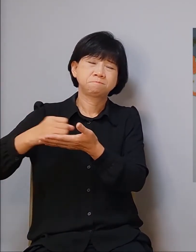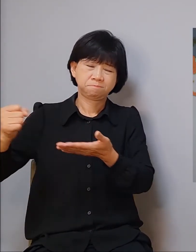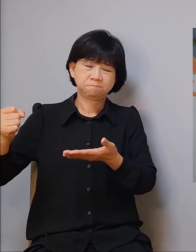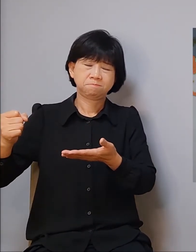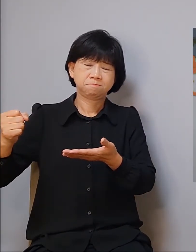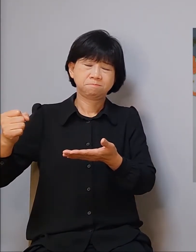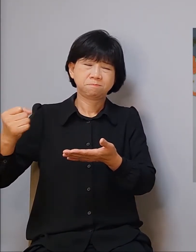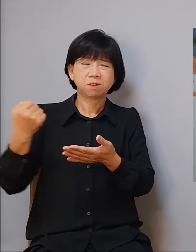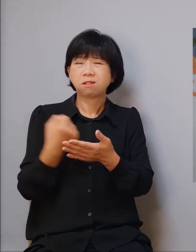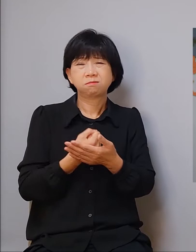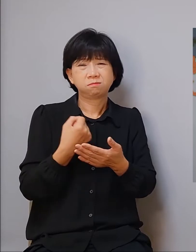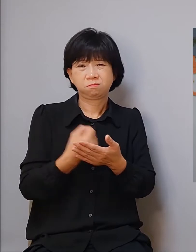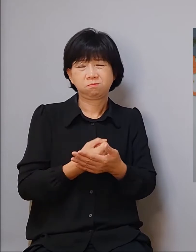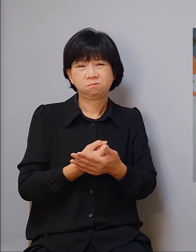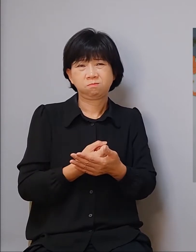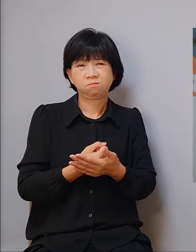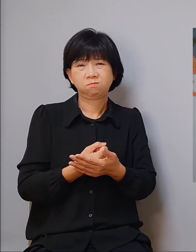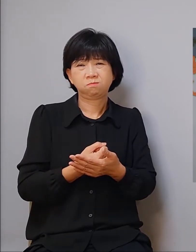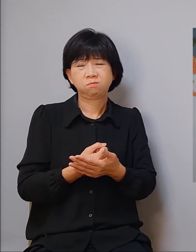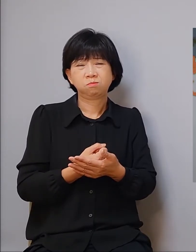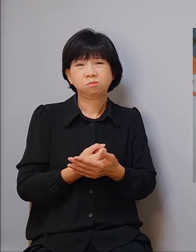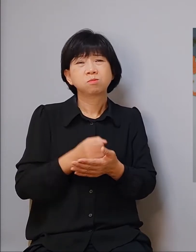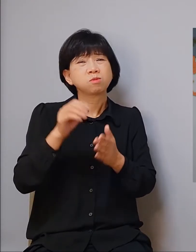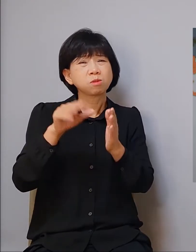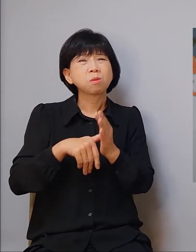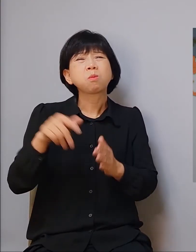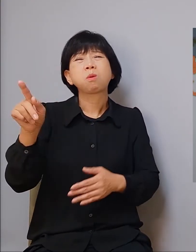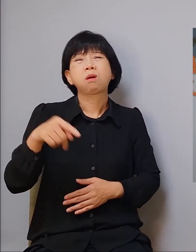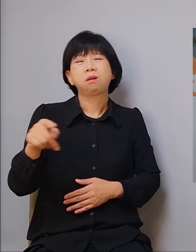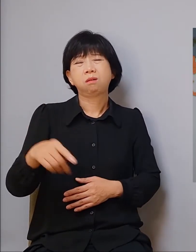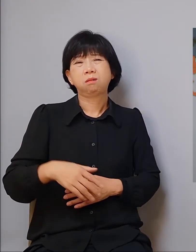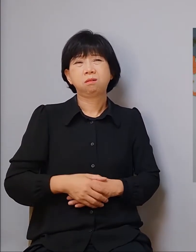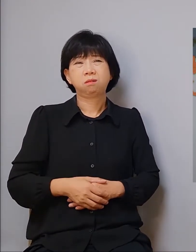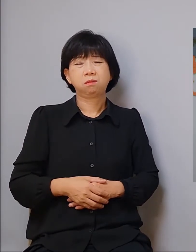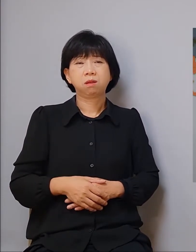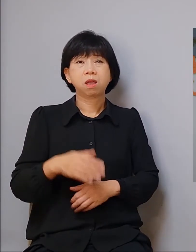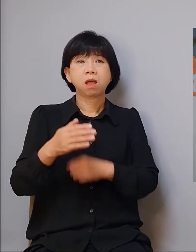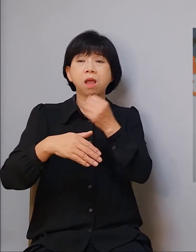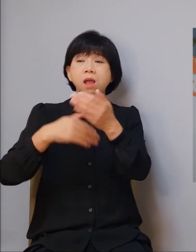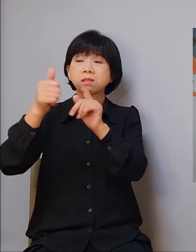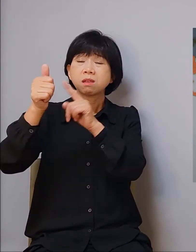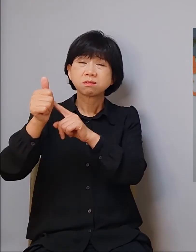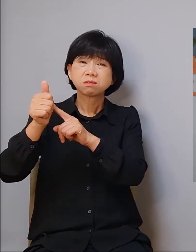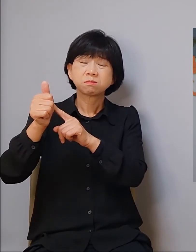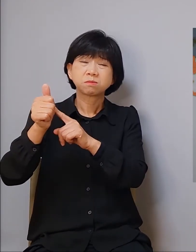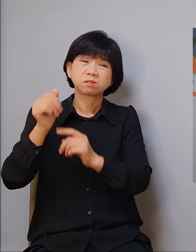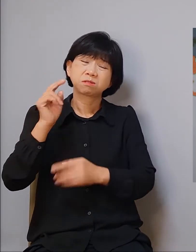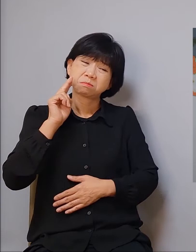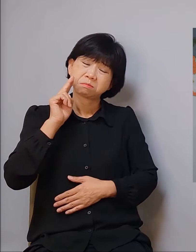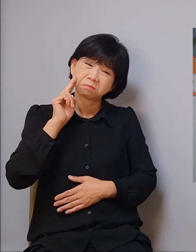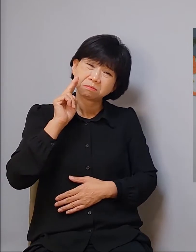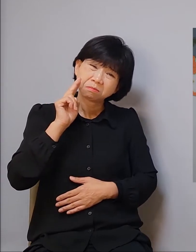너무나 안타깝지만 그런 때가 있어요. 하나님이 잔인하게끔